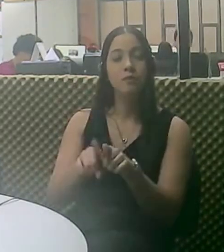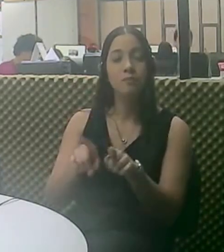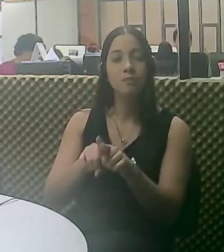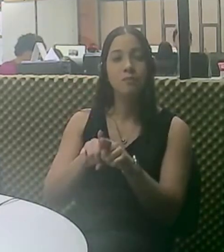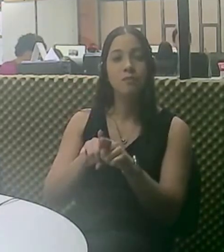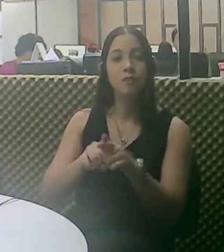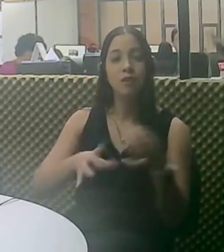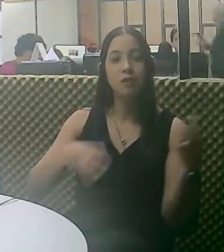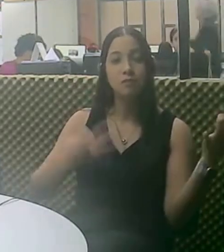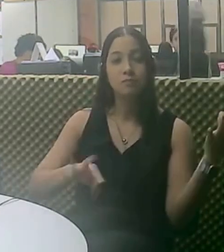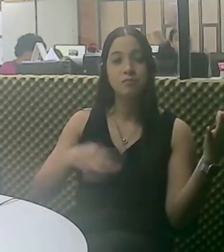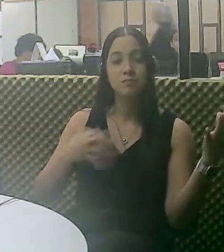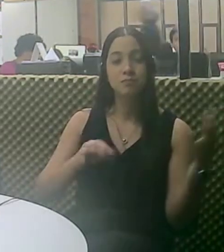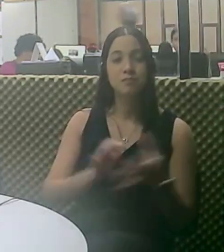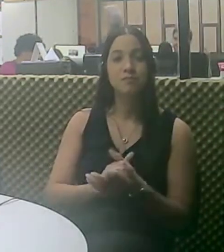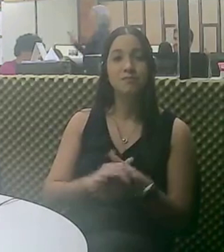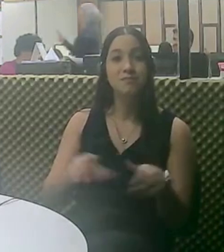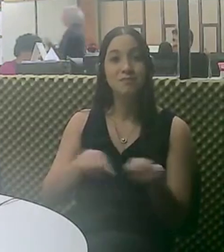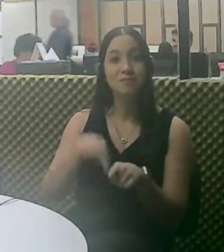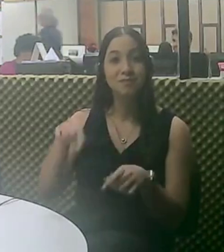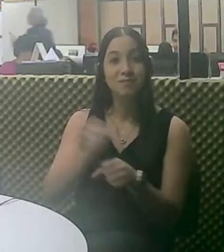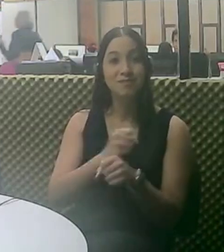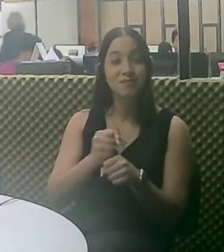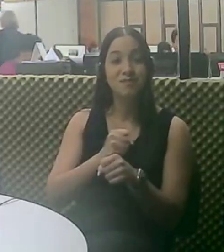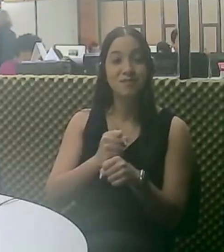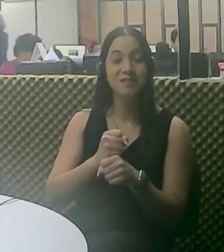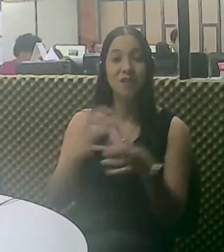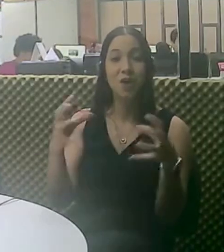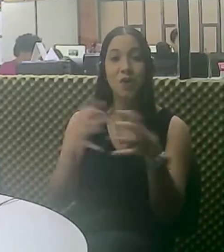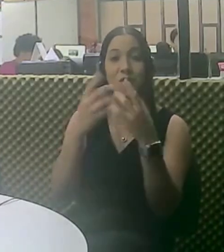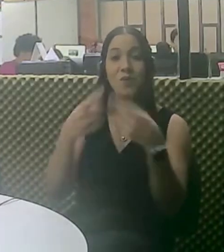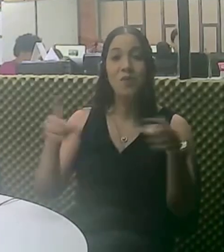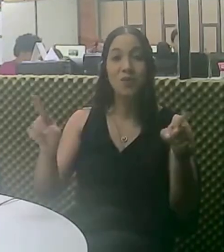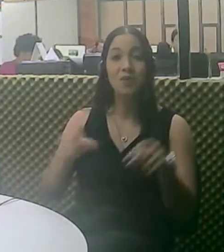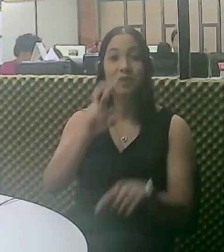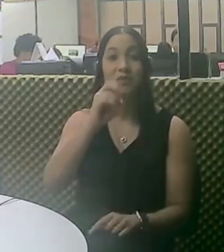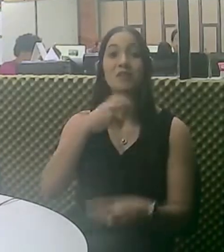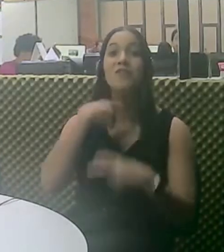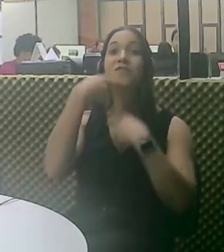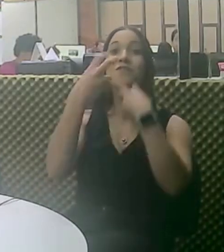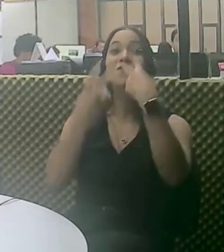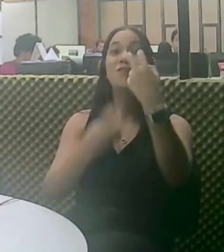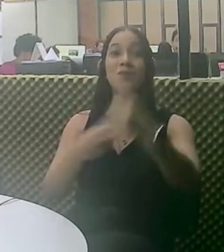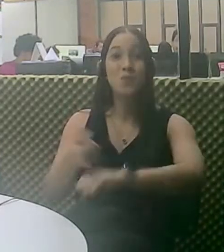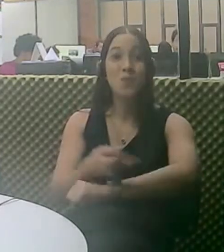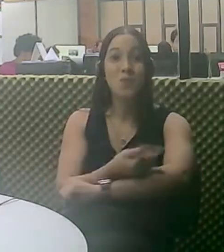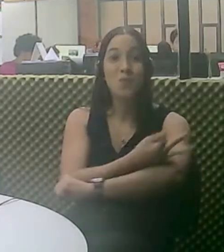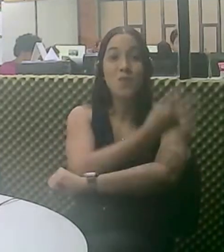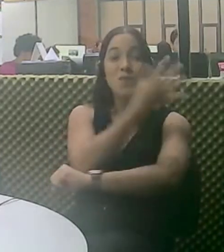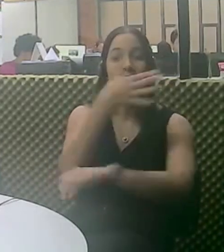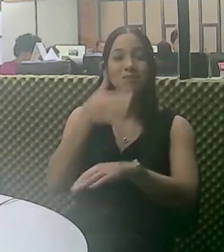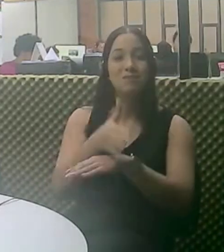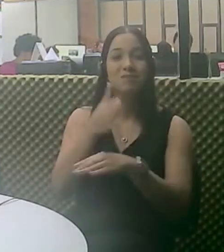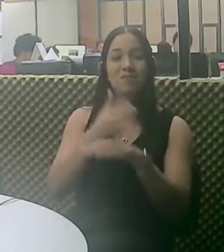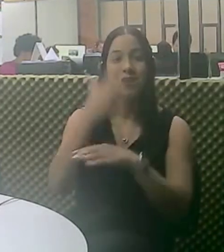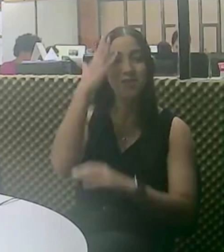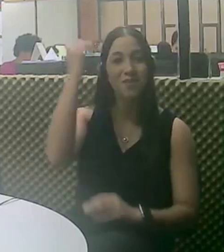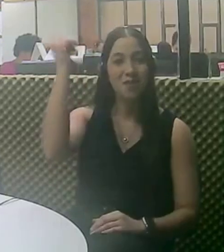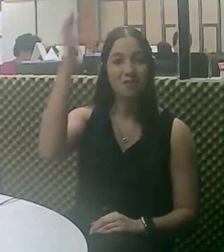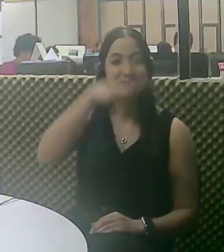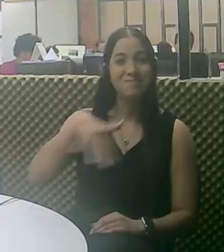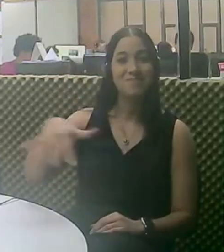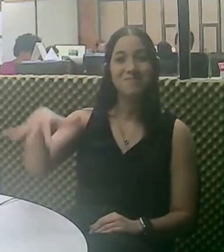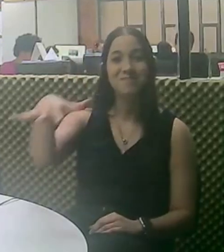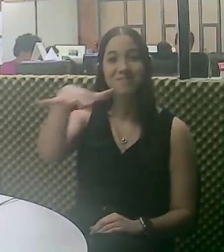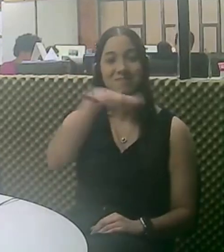O encontro deste ano também traz uma novidade, o coral formado por 50 vozes e a participação de cantores renomados da